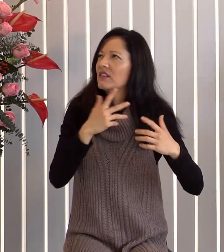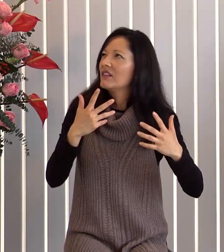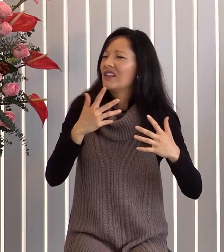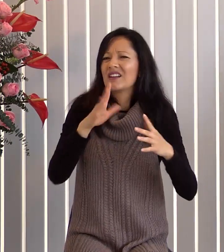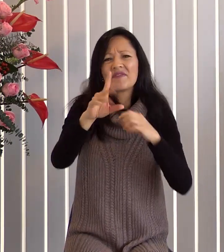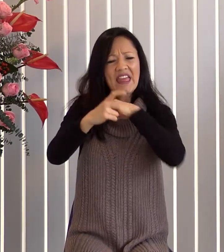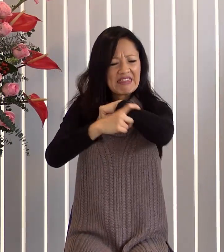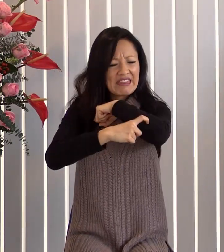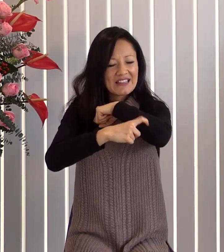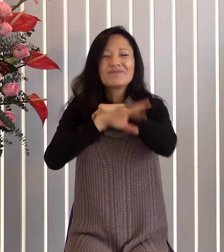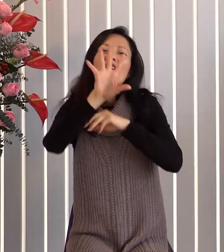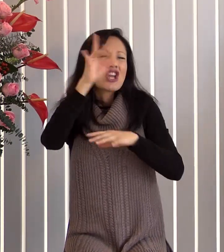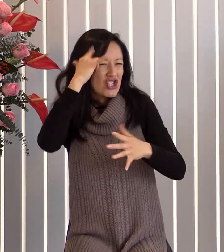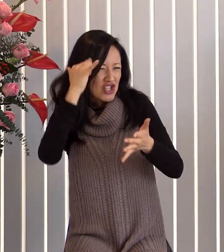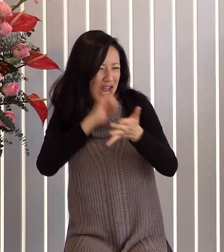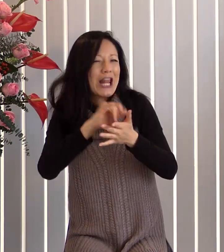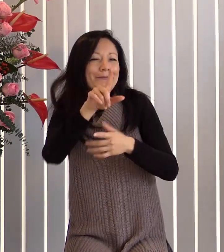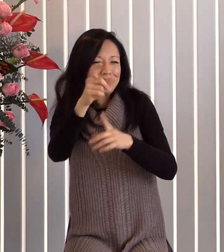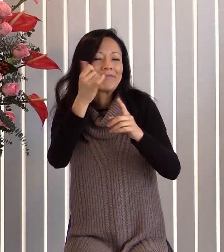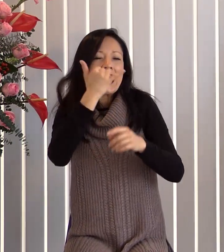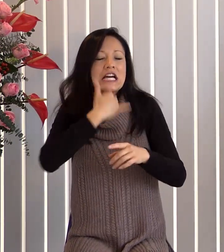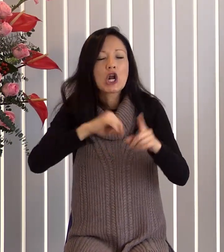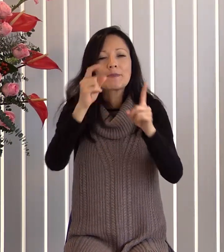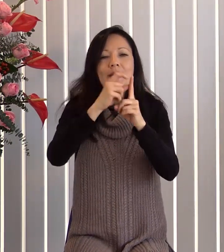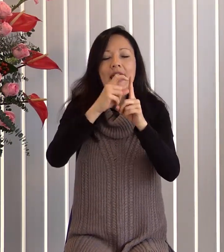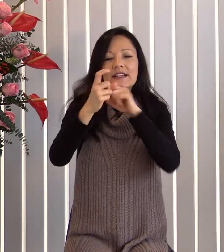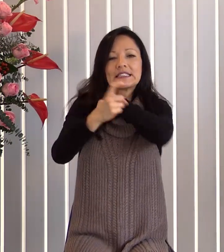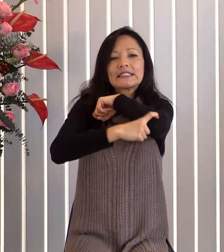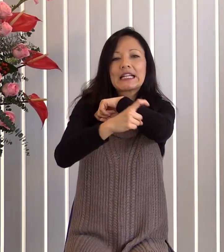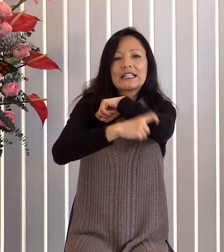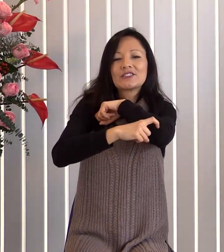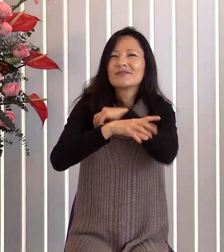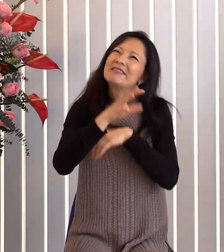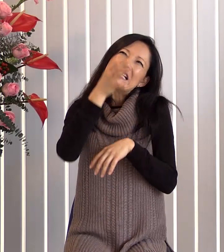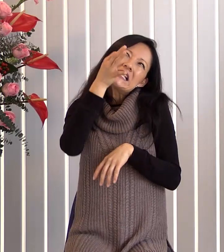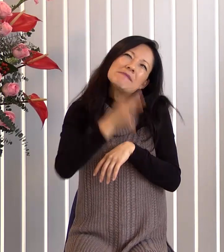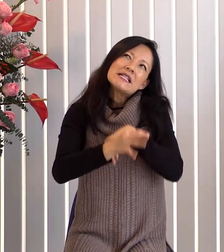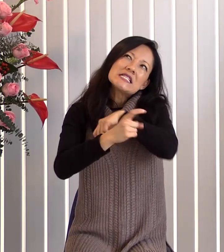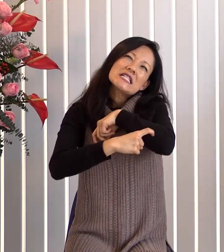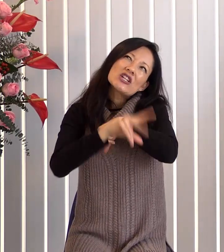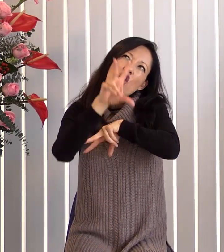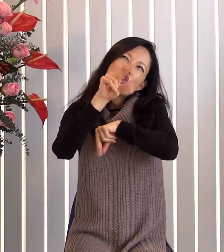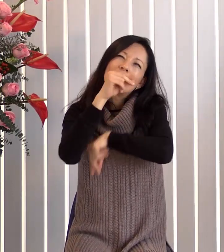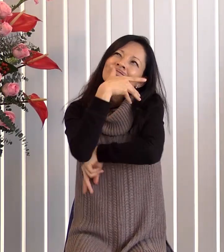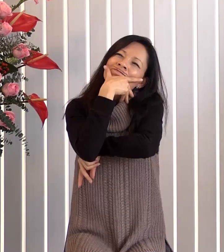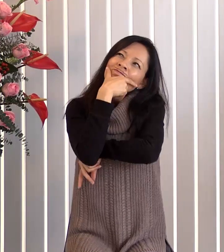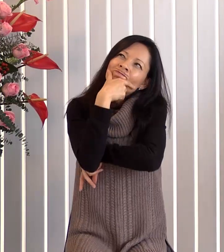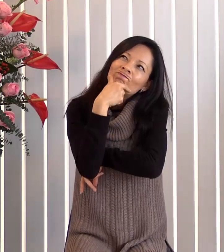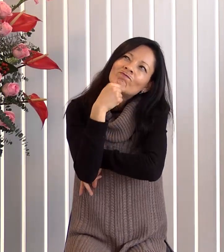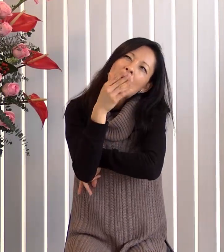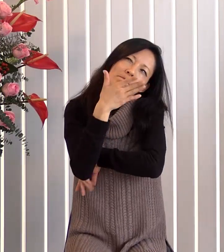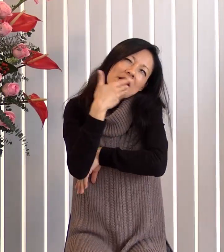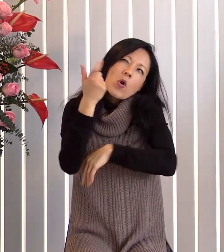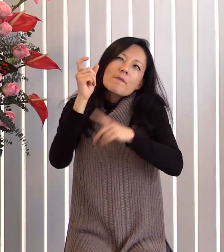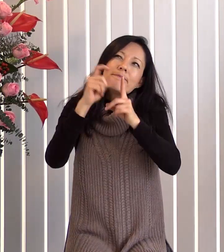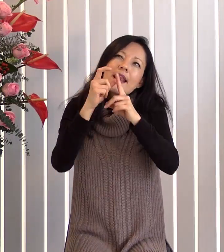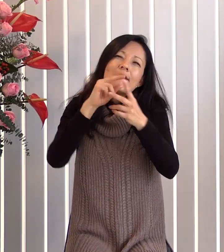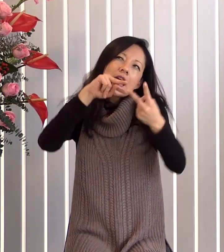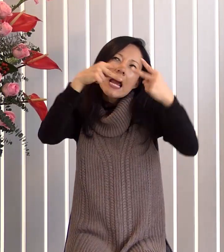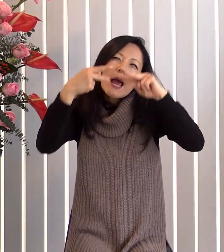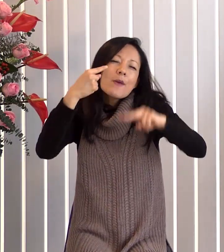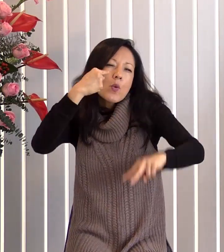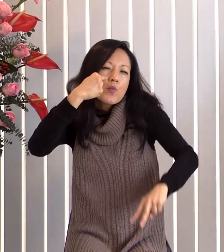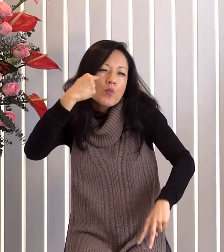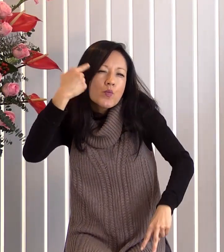que tentación está más traducido, porque realmente no es tentación, realmente la palabra puede ser prueba.